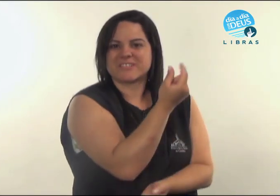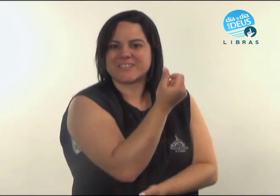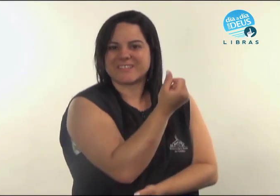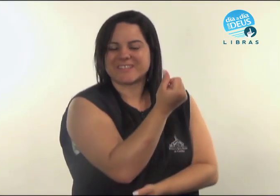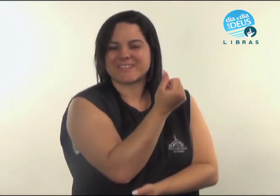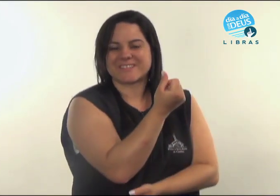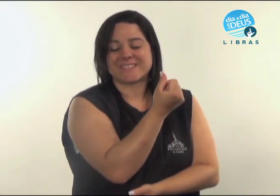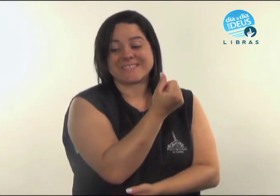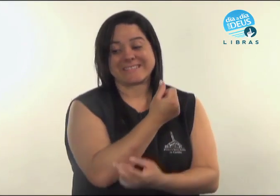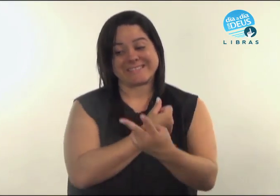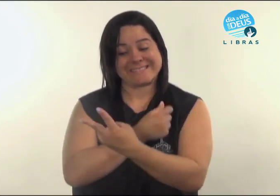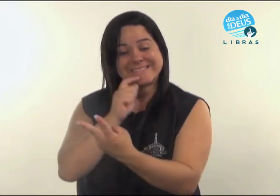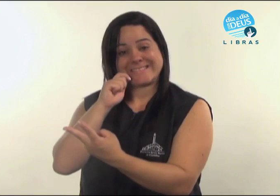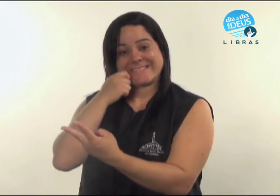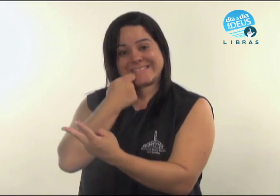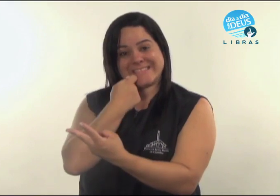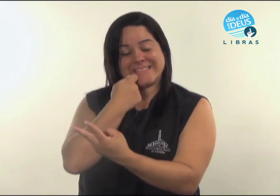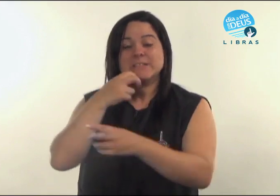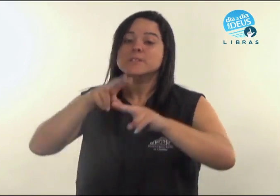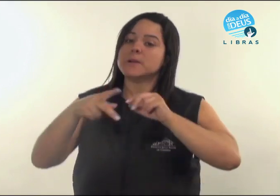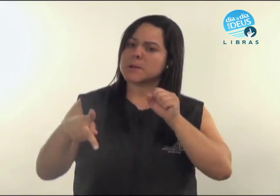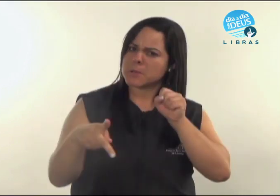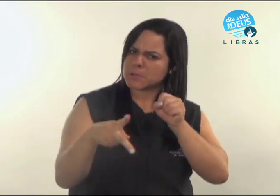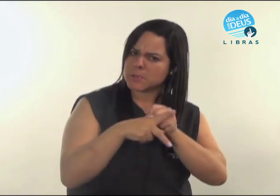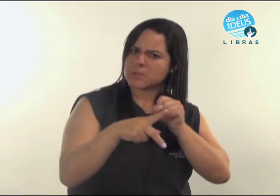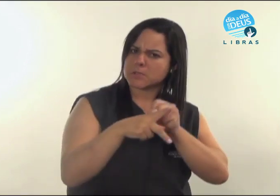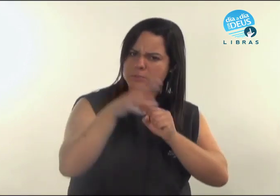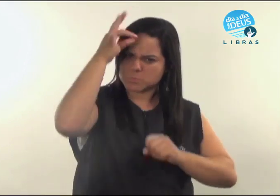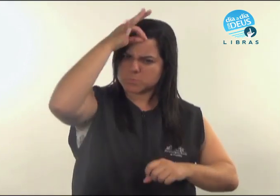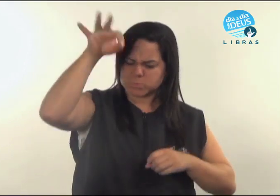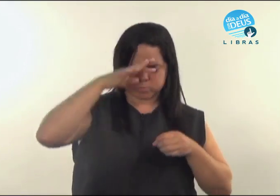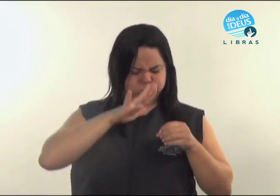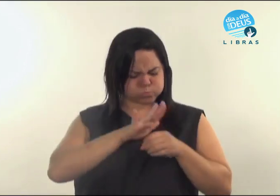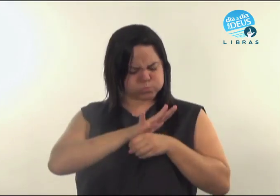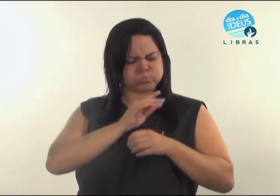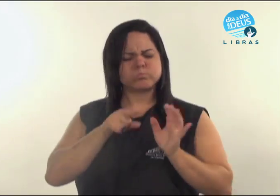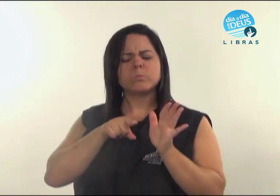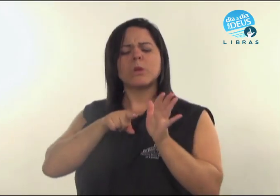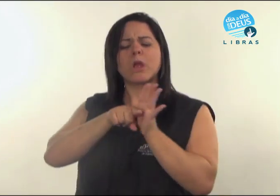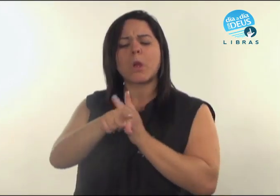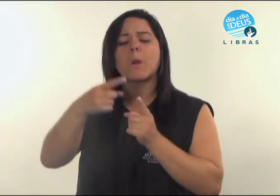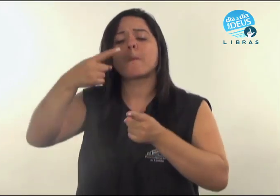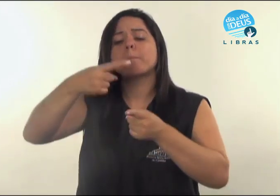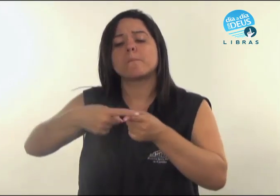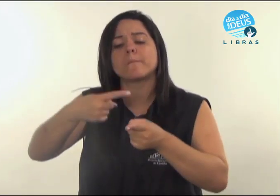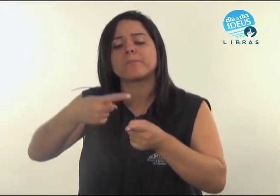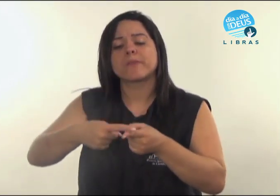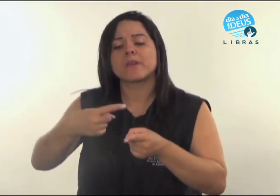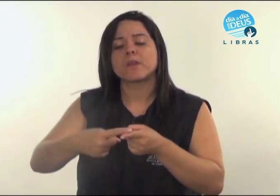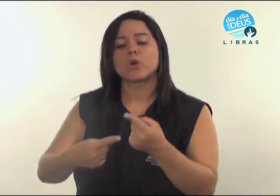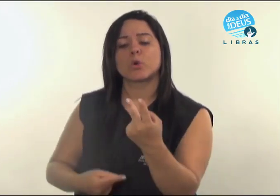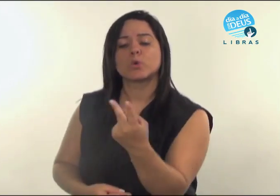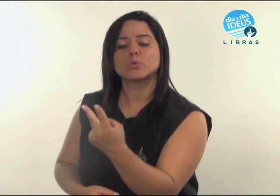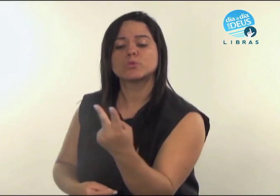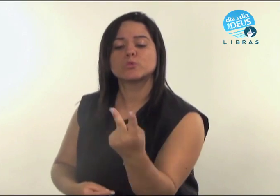E é por isso que Pedro, cheio do Espírito Santo, lhe pergunta: por que entraste em acordo